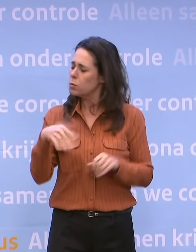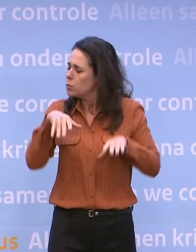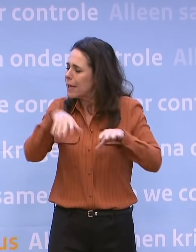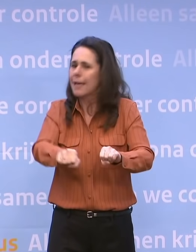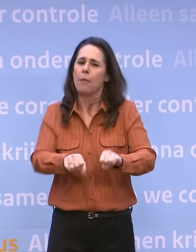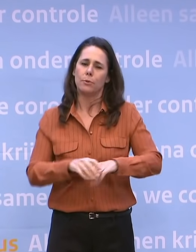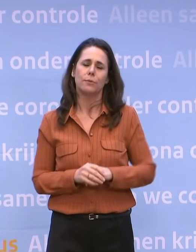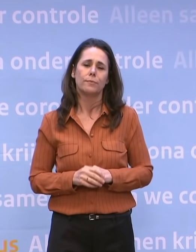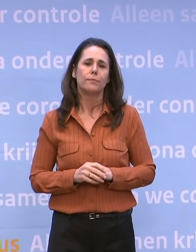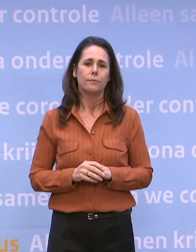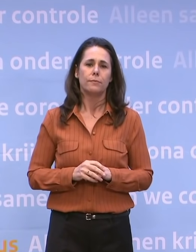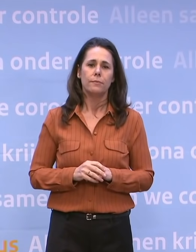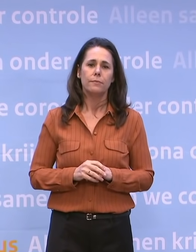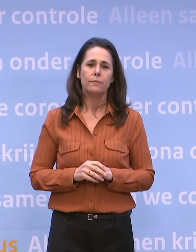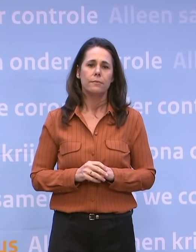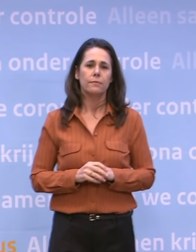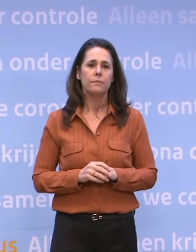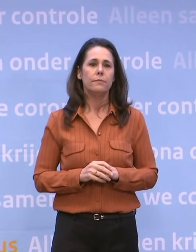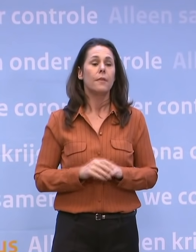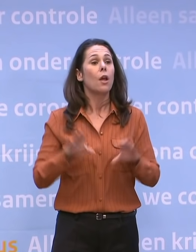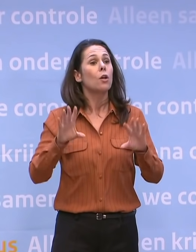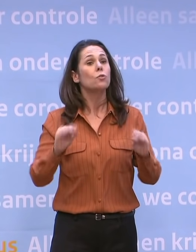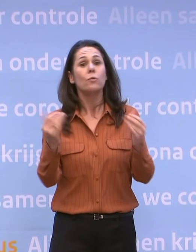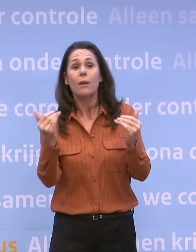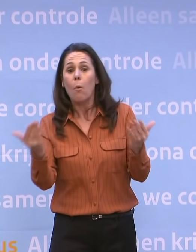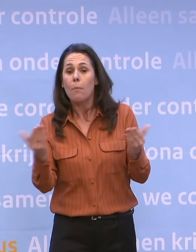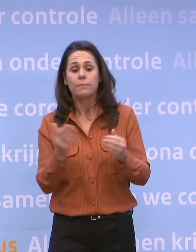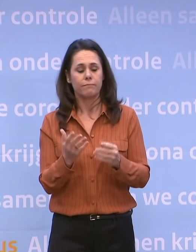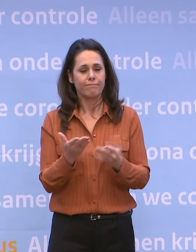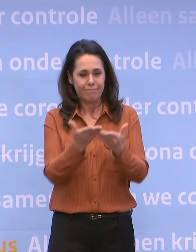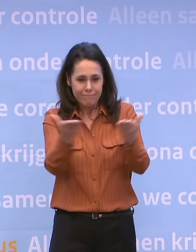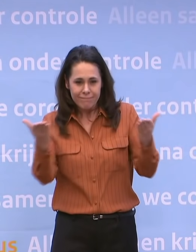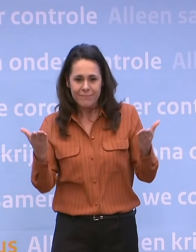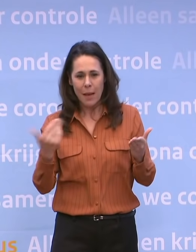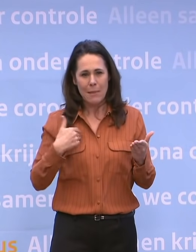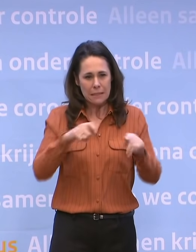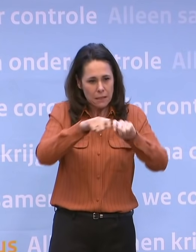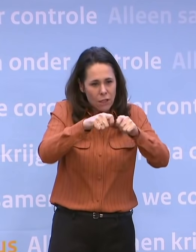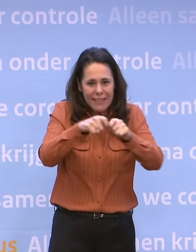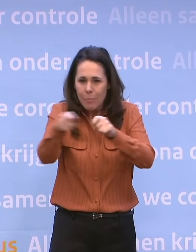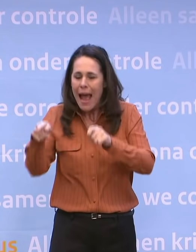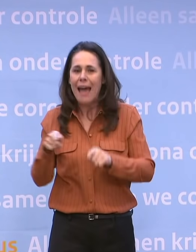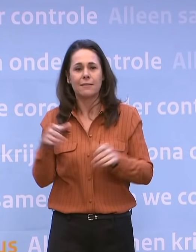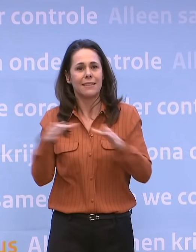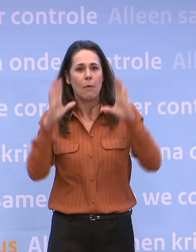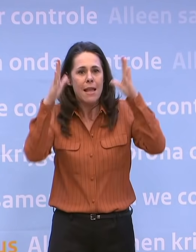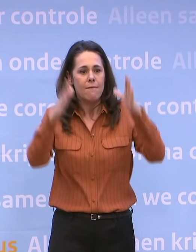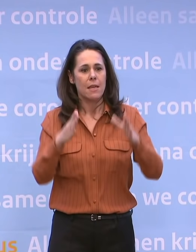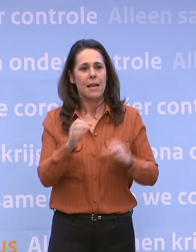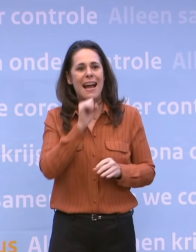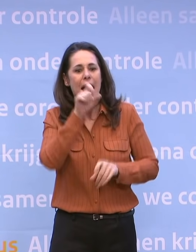zijn. Want we doen dat allemaal om de kwetsbare mensen in onze samenleving, onze ouderen, te